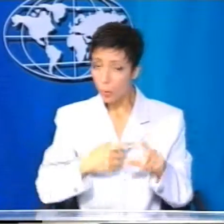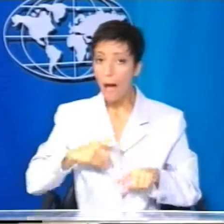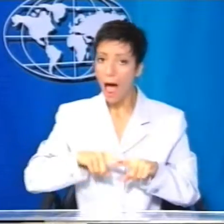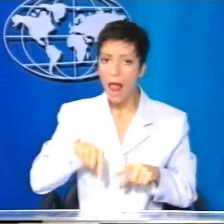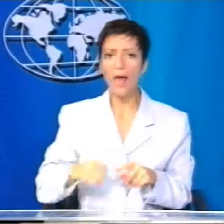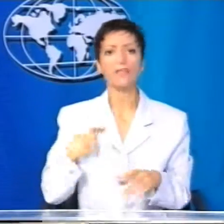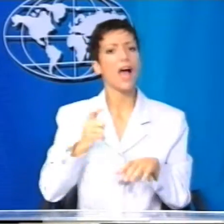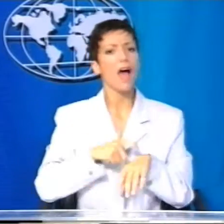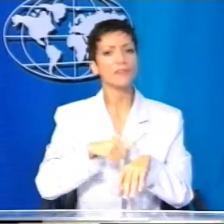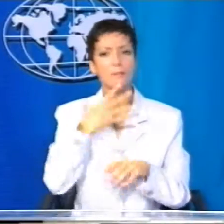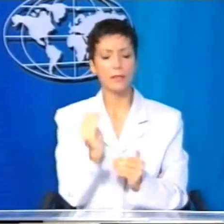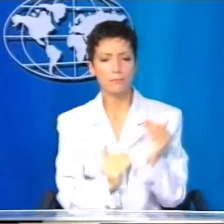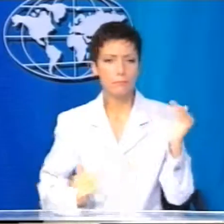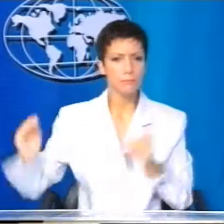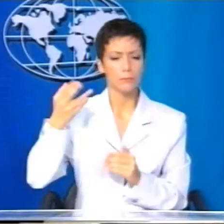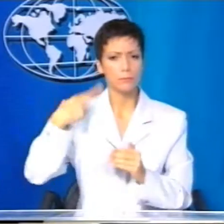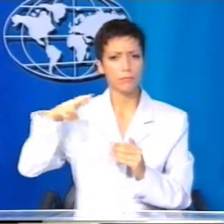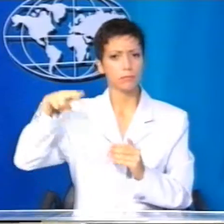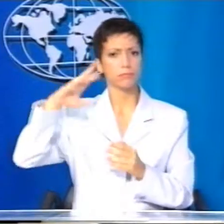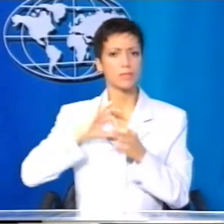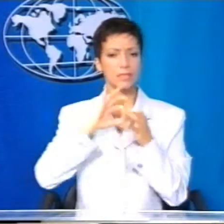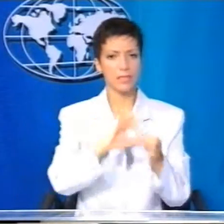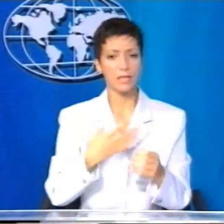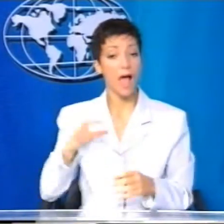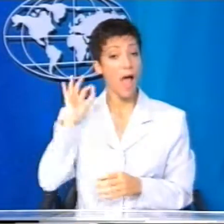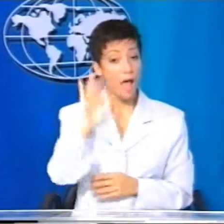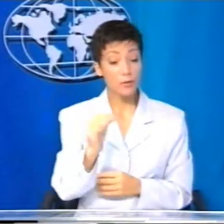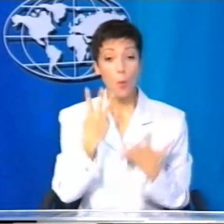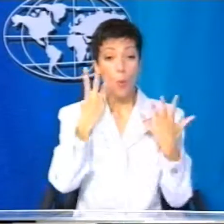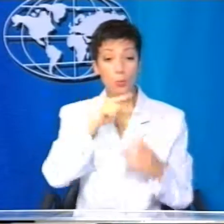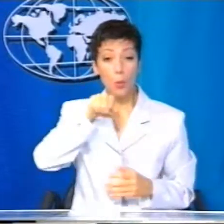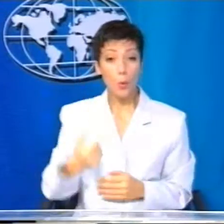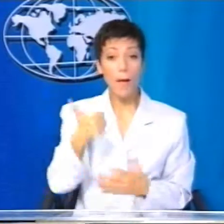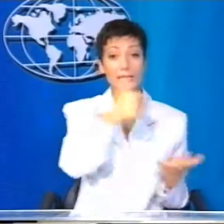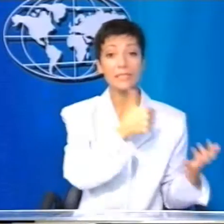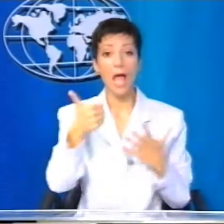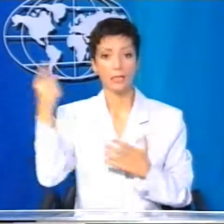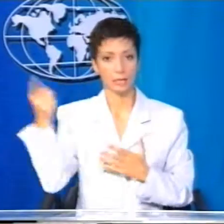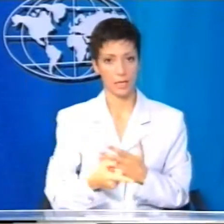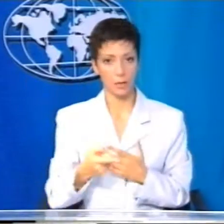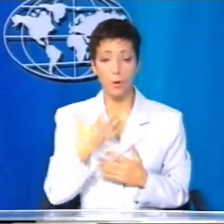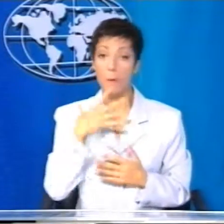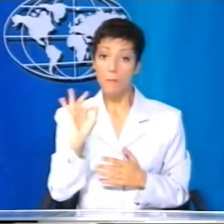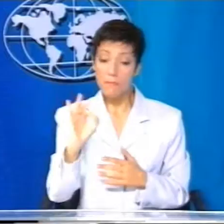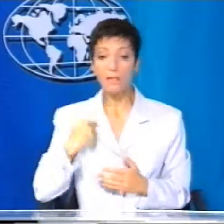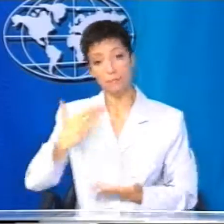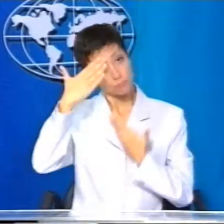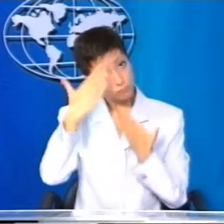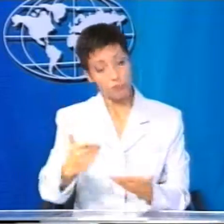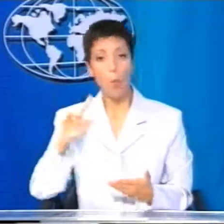κατά πολύ τα ποσοστά του, το οποίο άγγιξε το 8,66%, επιβραβεύτηκε και για τη στάση που τήρησε